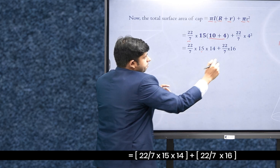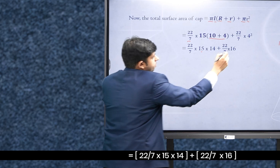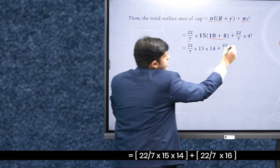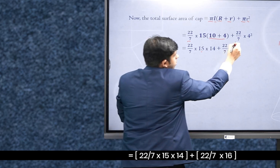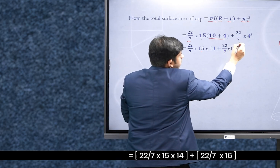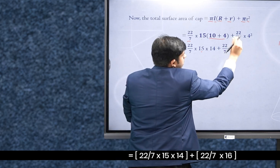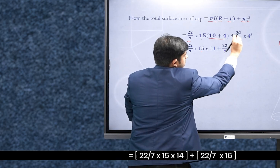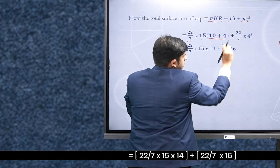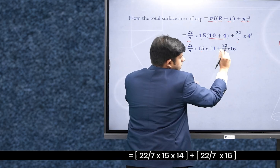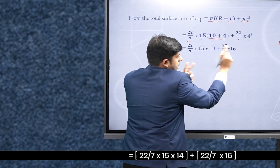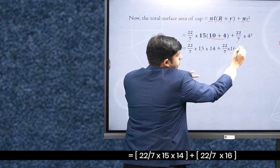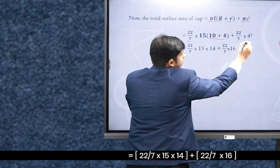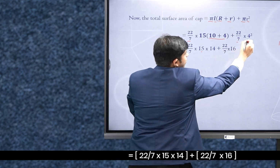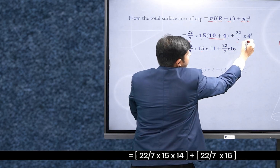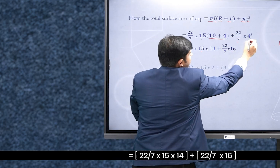கீழ் 7 பெருக்கல் 16.